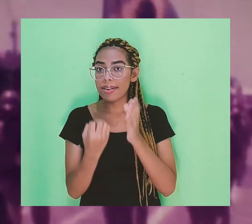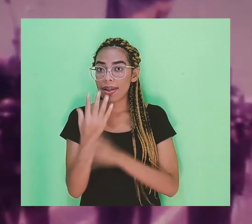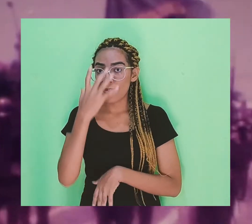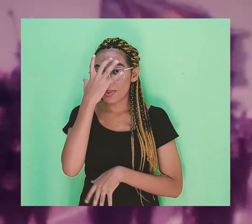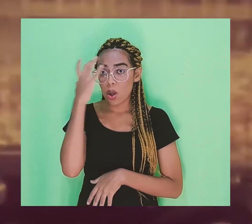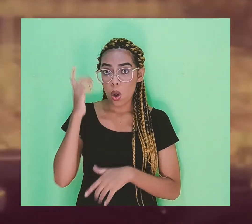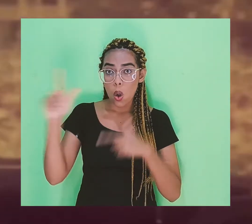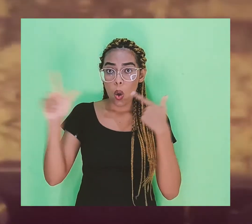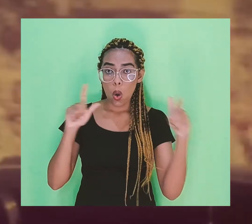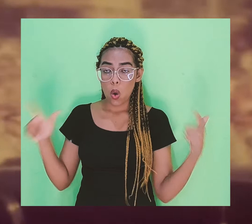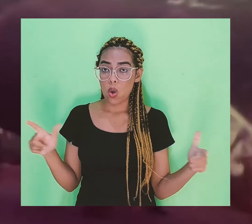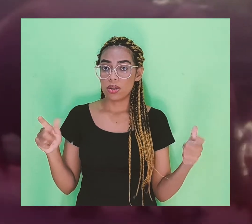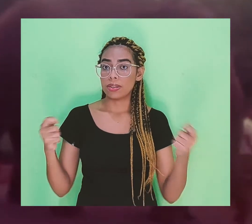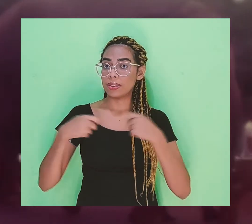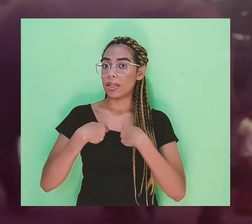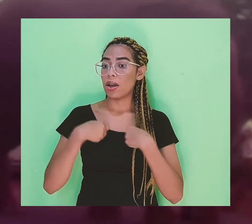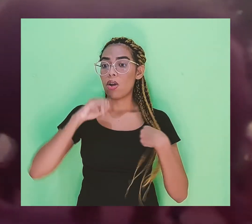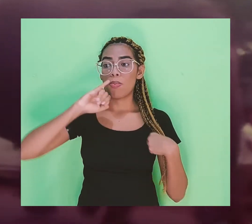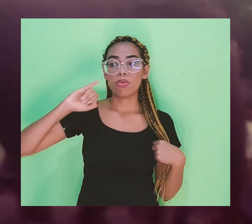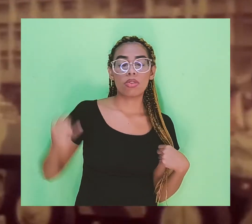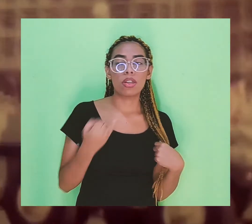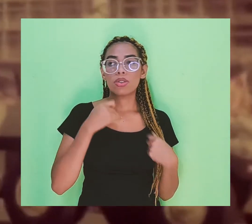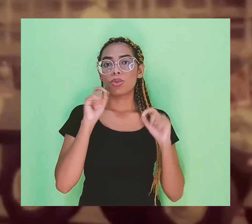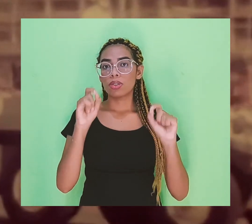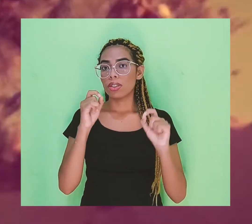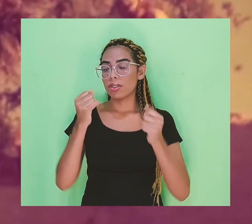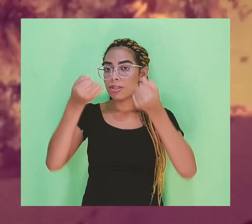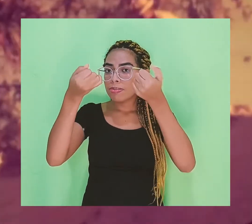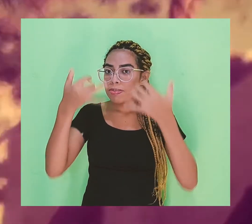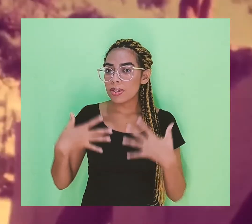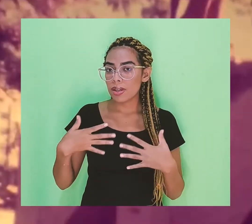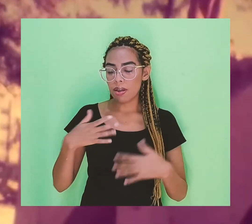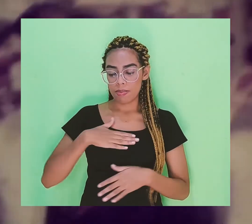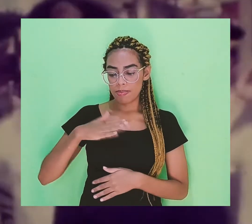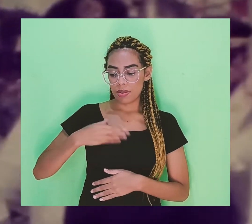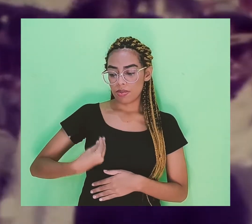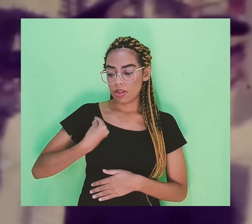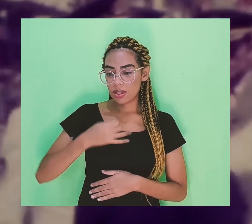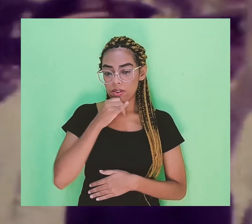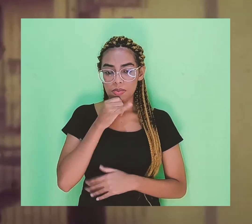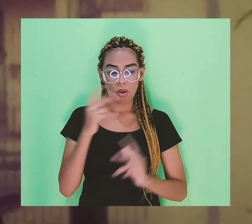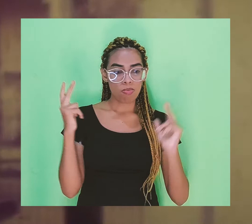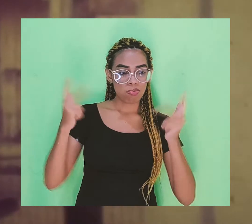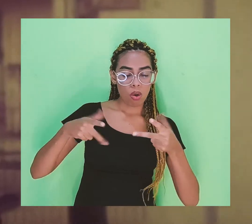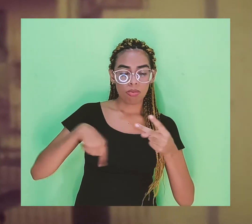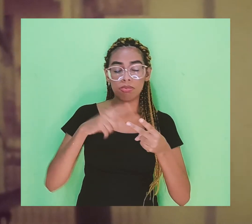sobreviventes. E que esses sobreviventes tenham a oportunidade de contar suas histórias. Que seja através do break, de uma batalha de